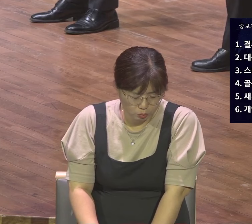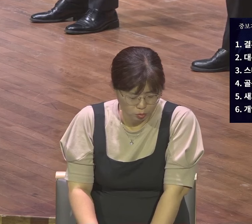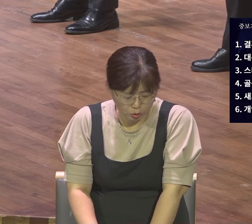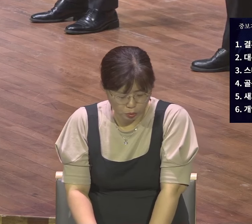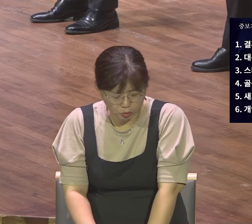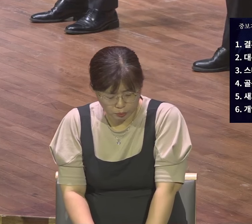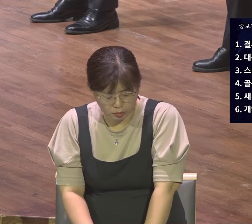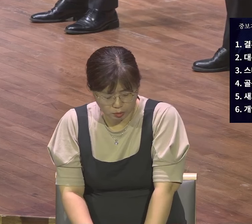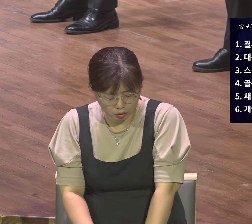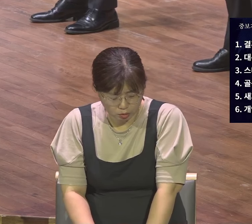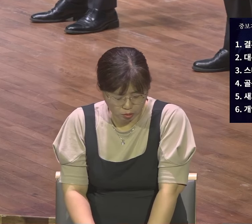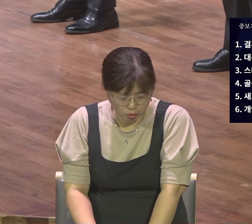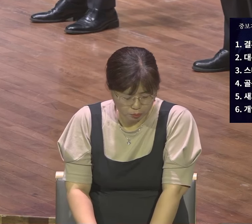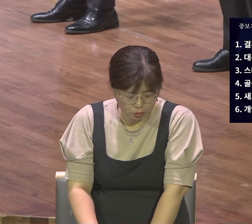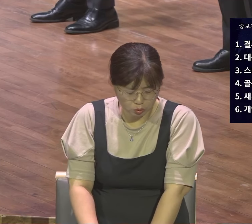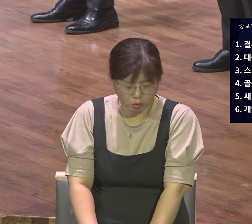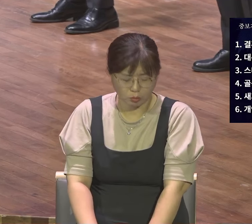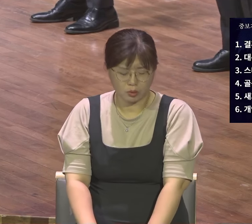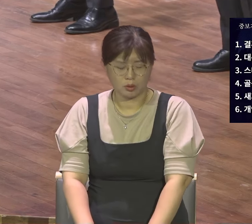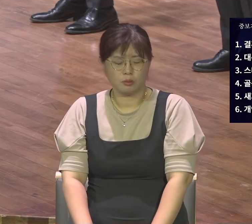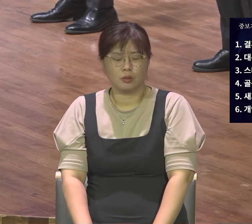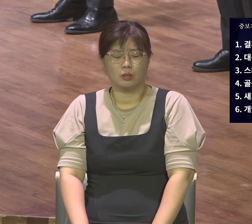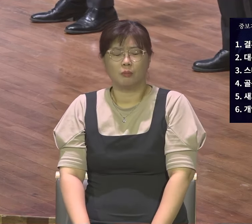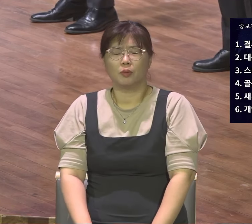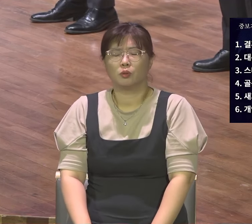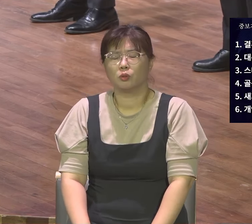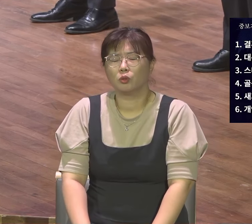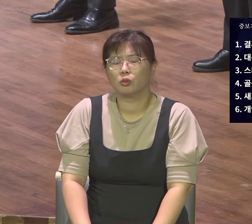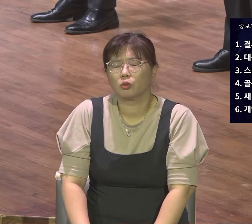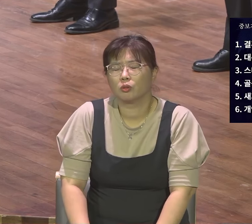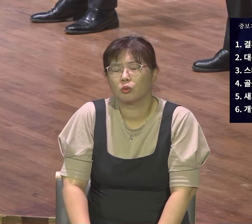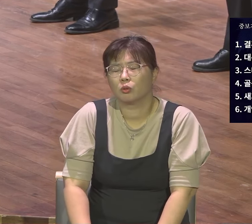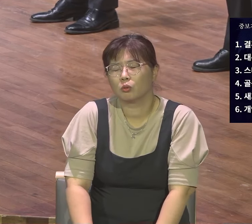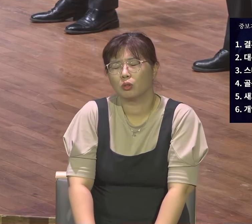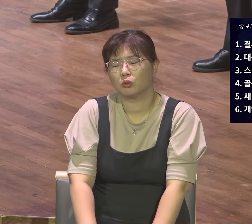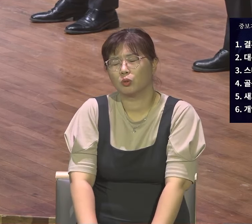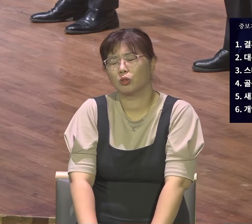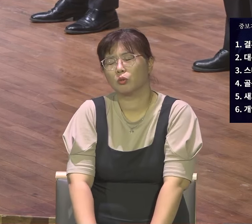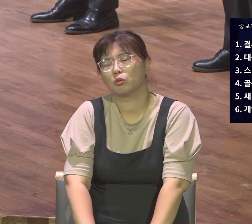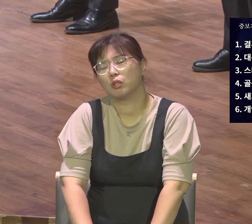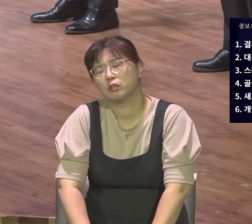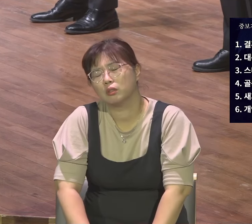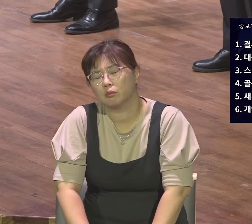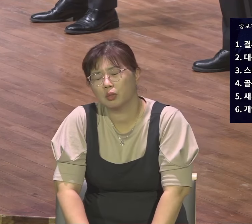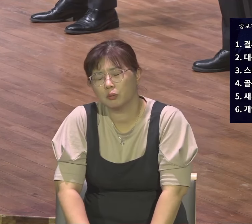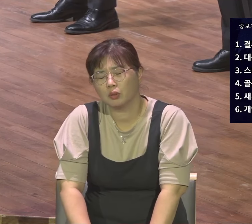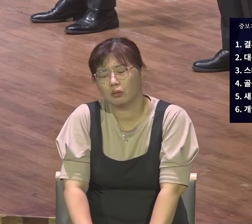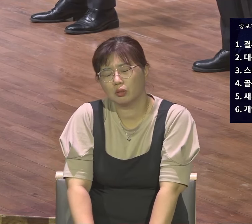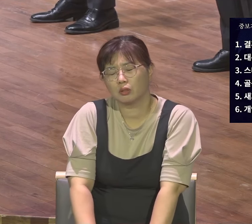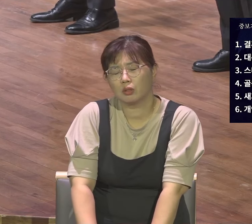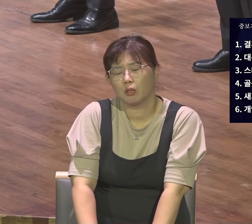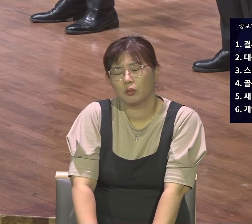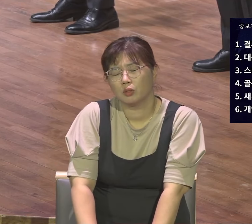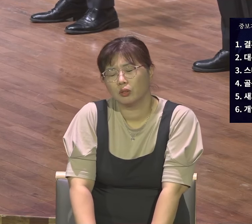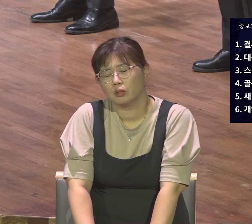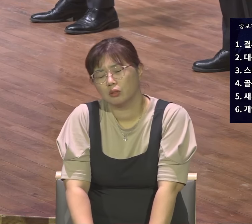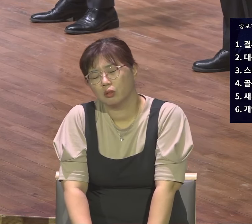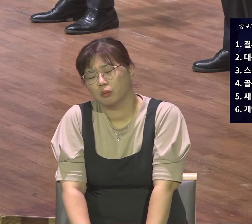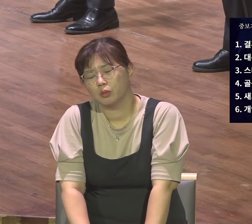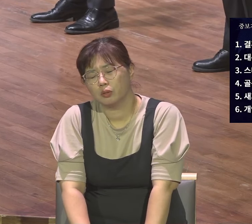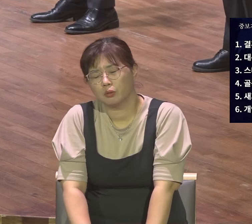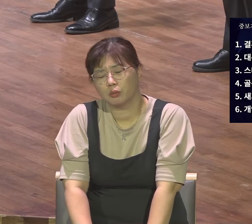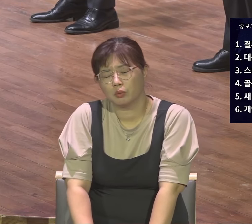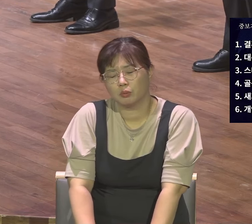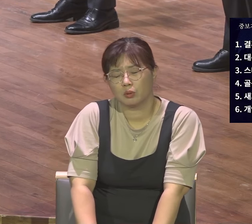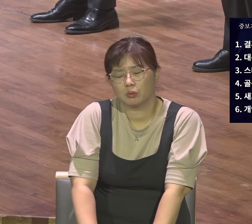붙잡고 언약적인 산을 가지고 정말 주님 구원 속에 쓰임받는 우리 귀한 모든 장로님들 될 수 있도록 주님께서